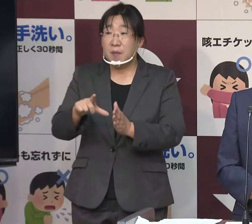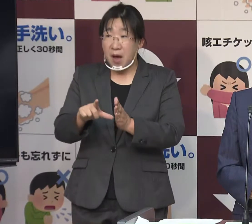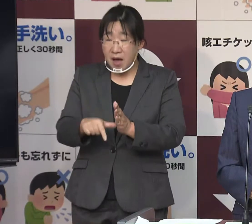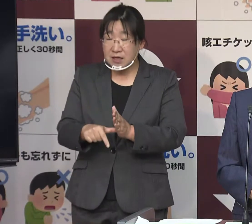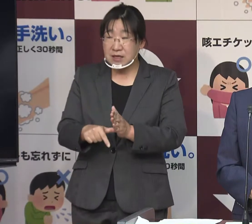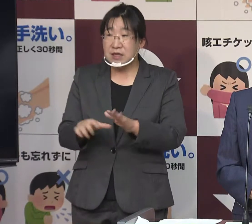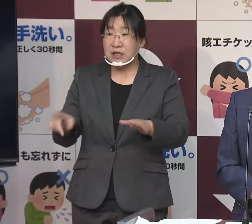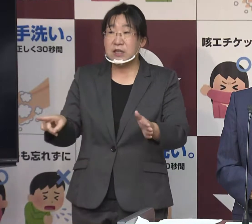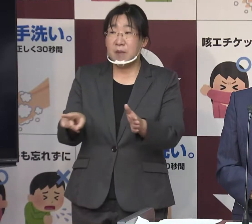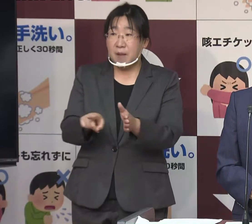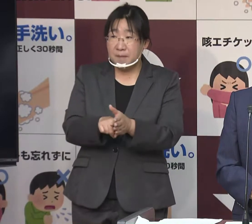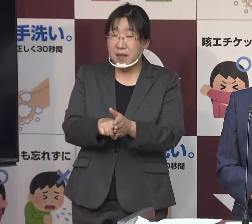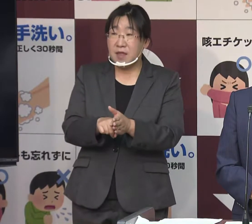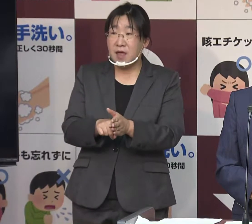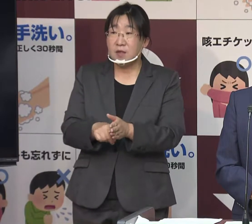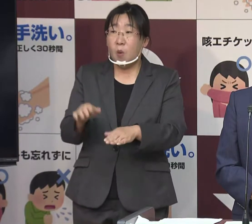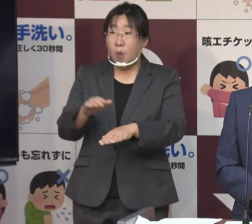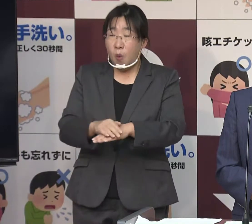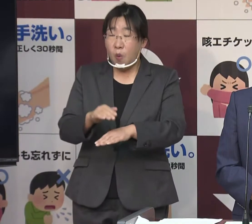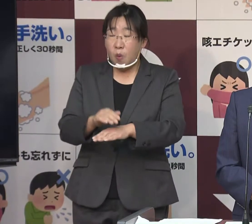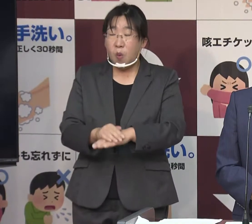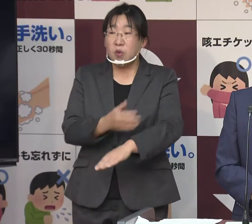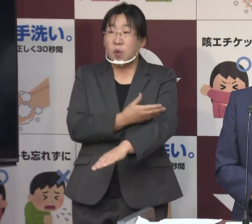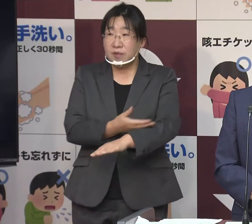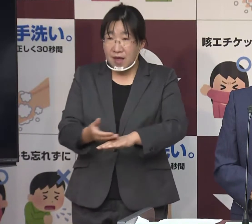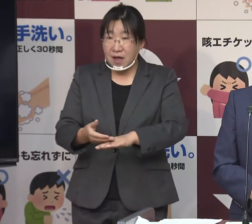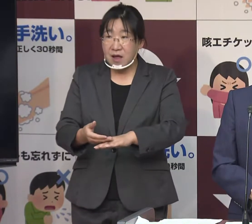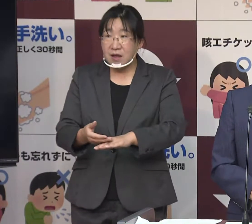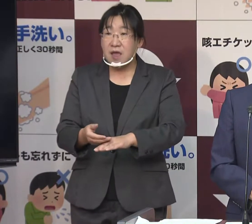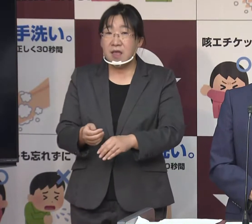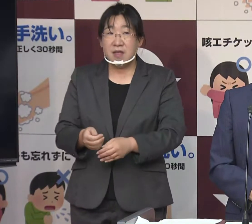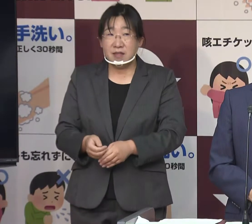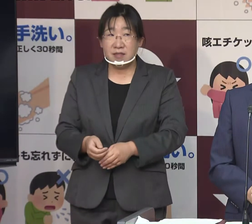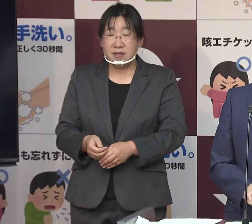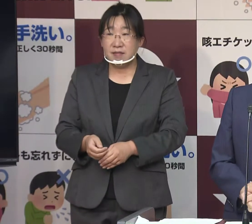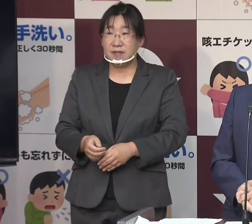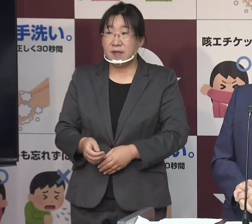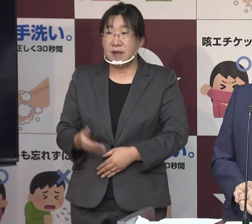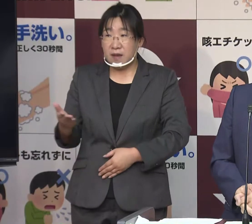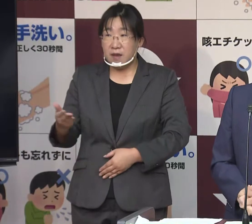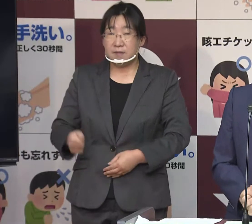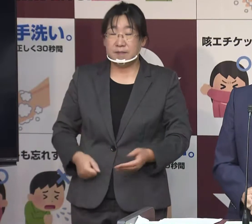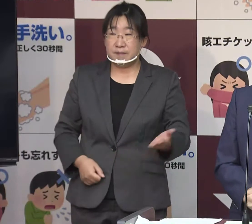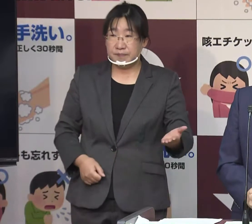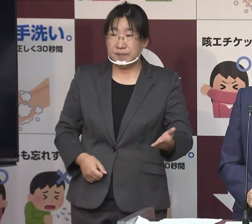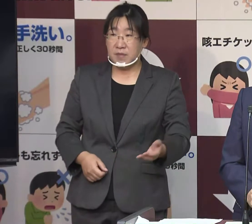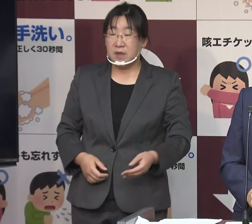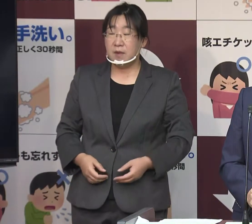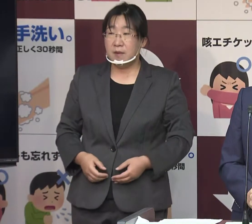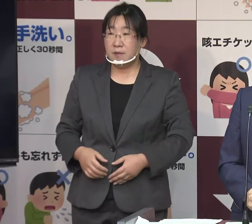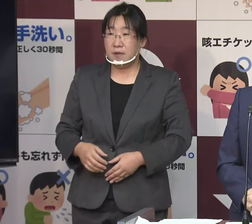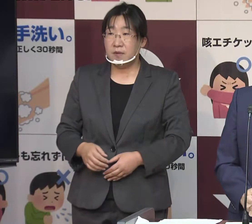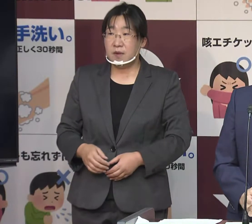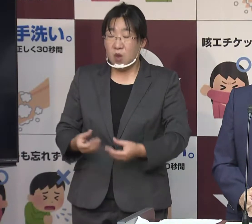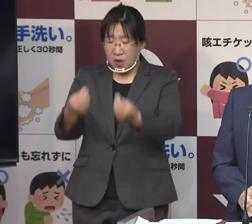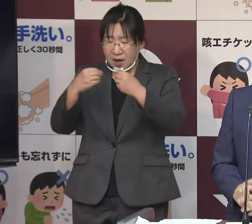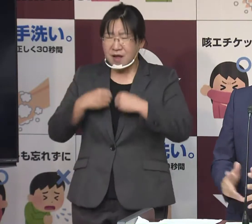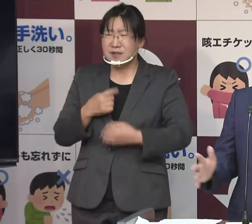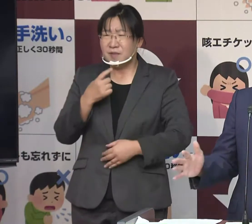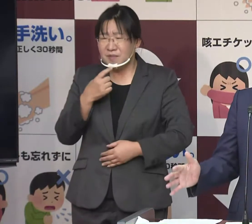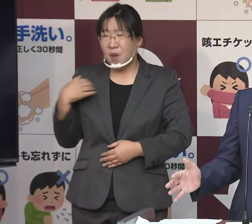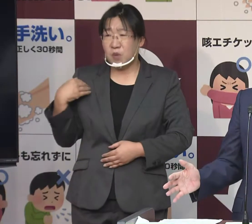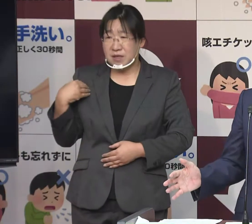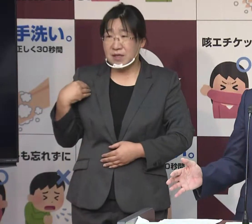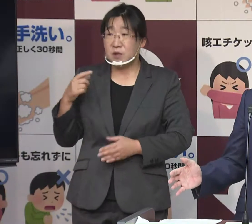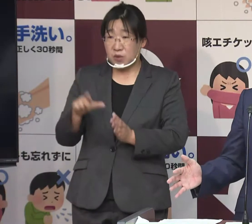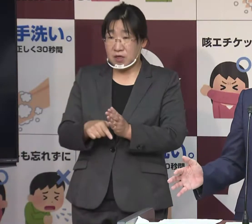従来のルートに乗せて検査という流れになるんですかね。 まずその感染が疑われることがあればですね、例えばそのク